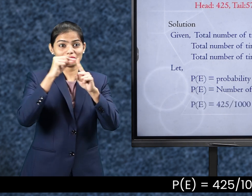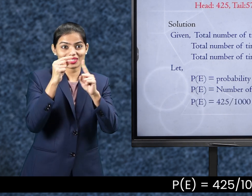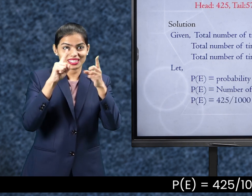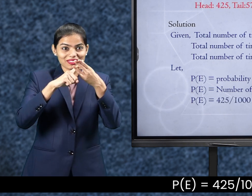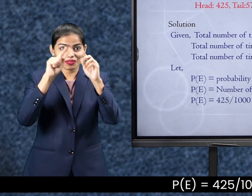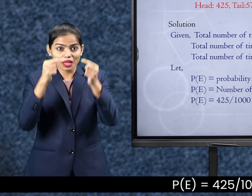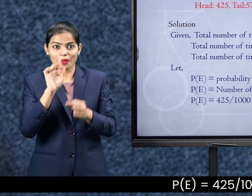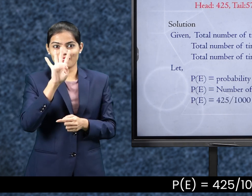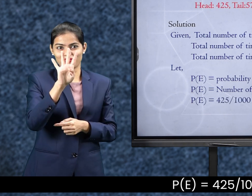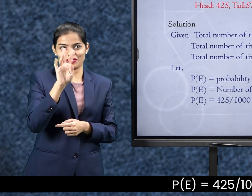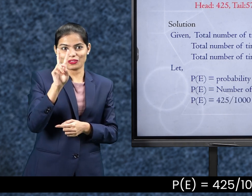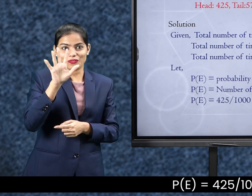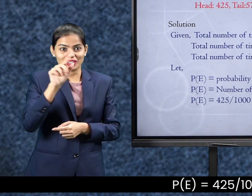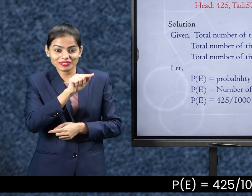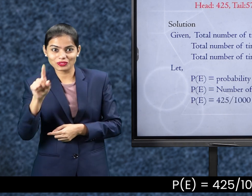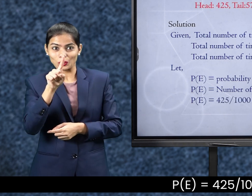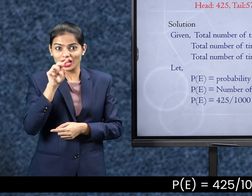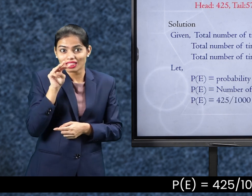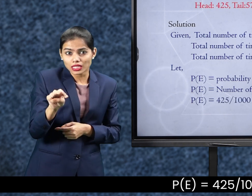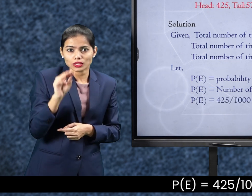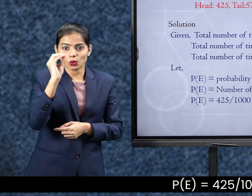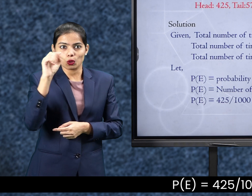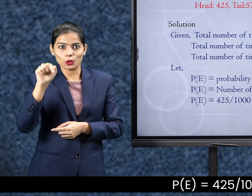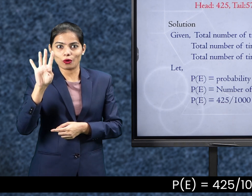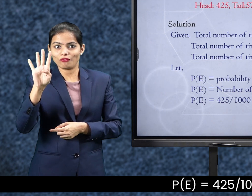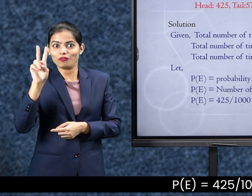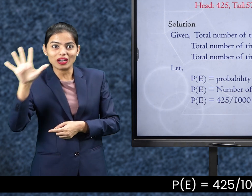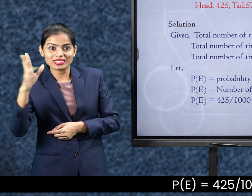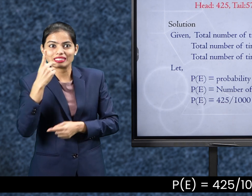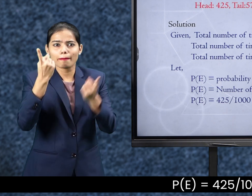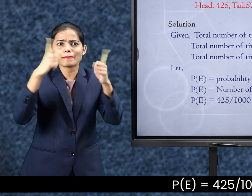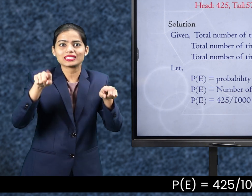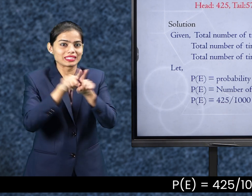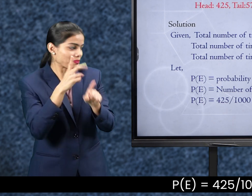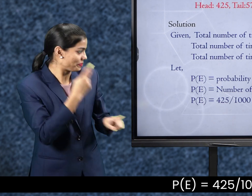is equal to 425/1000 is equal to 0.425.